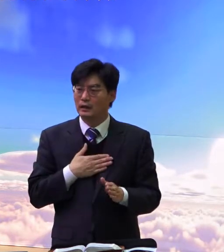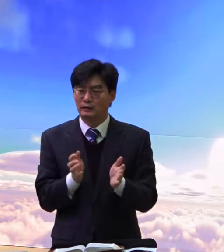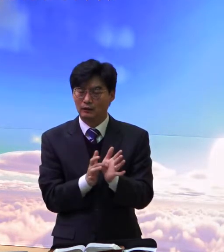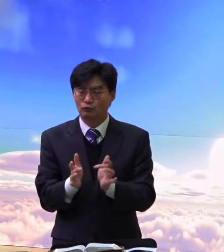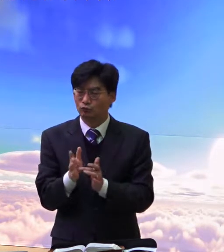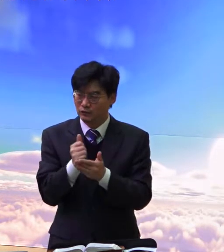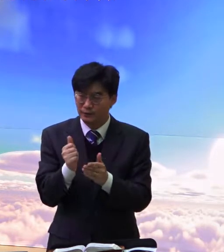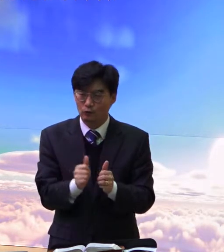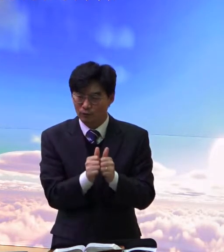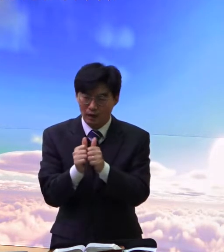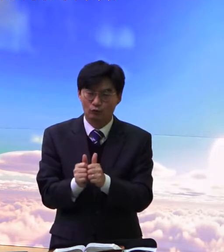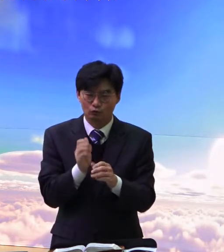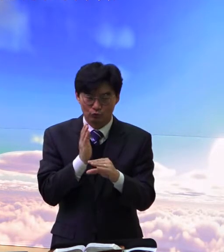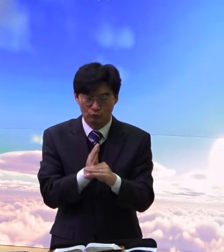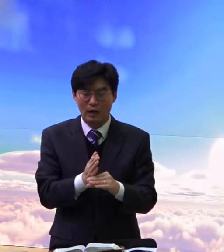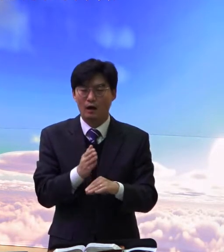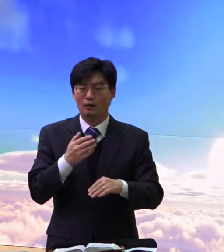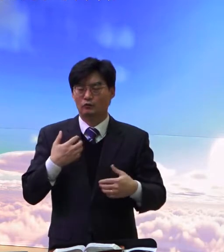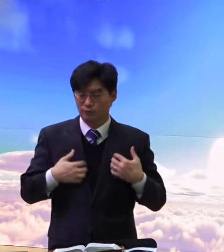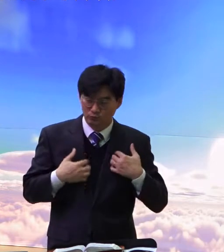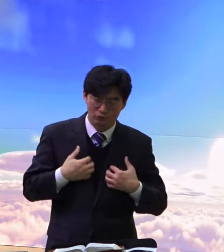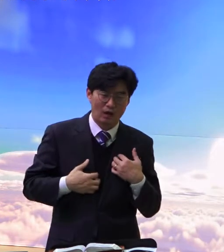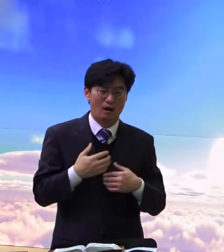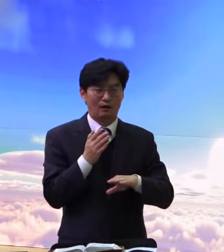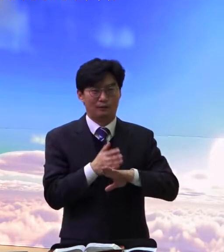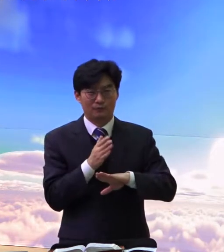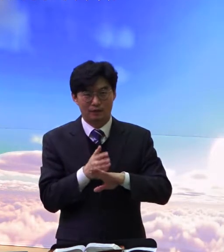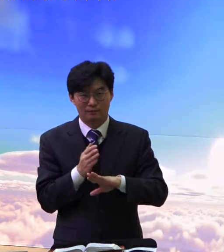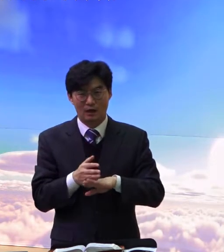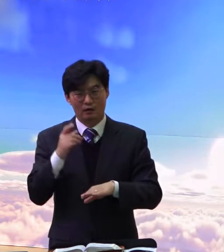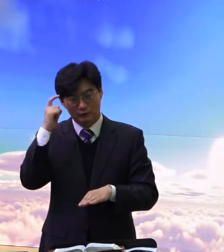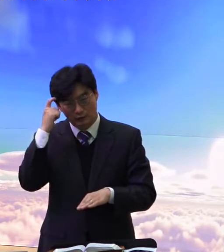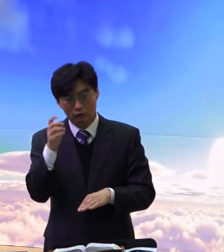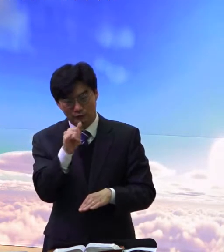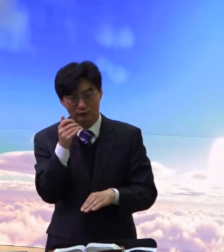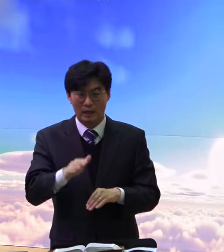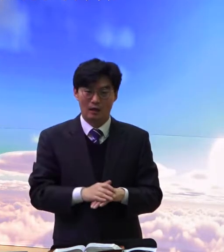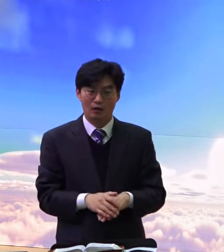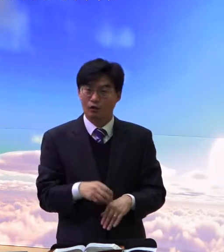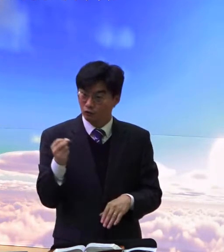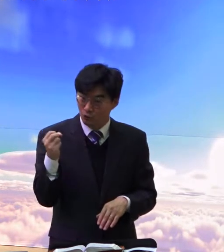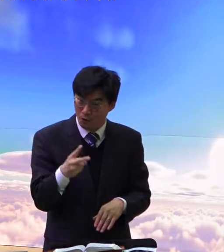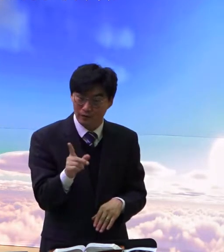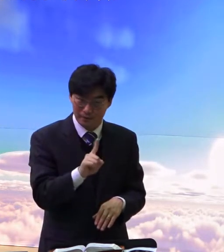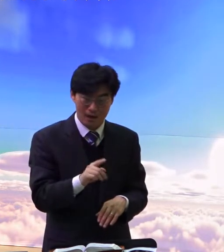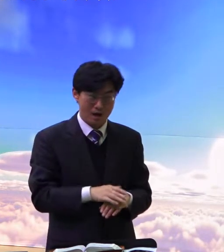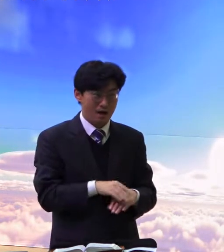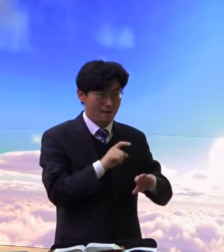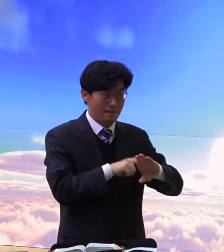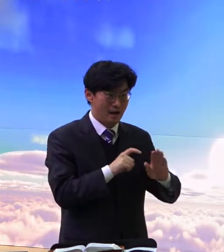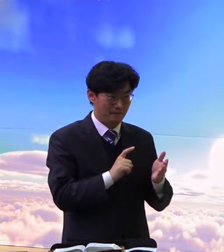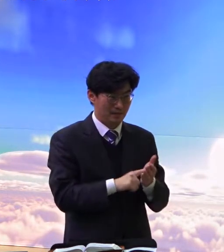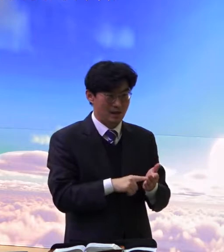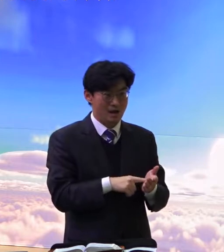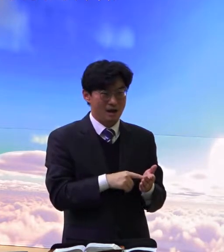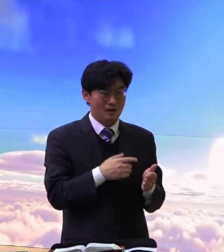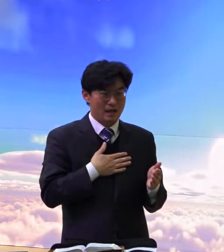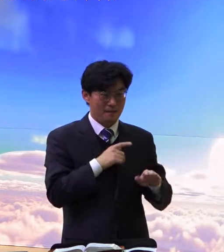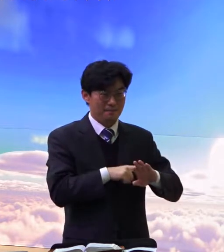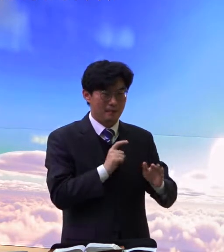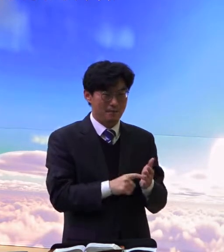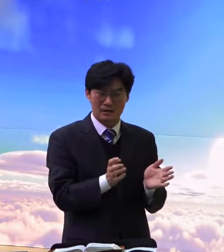것처럼 그렇게 느껴지는데, 또 어떤 때는 우리 마음이 얼마나 감사한지 내 마음에